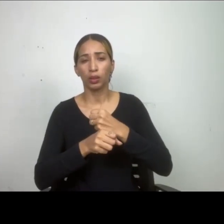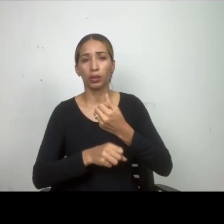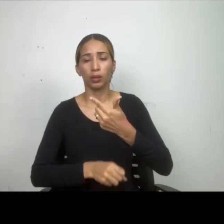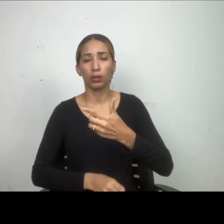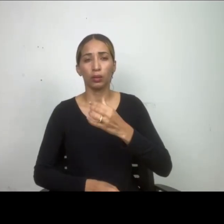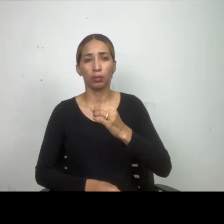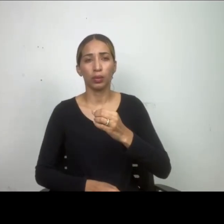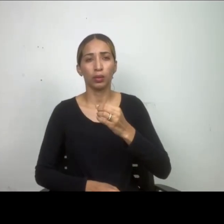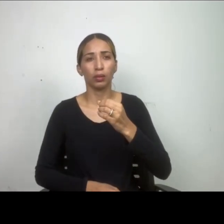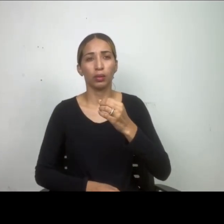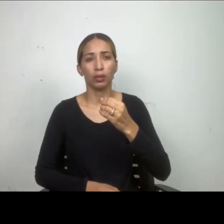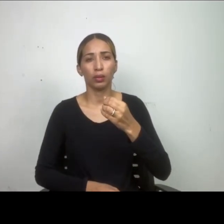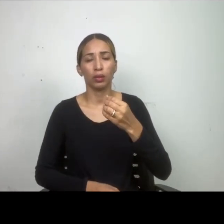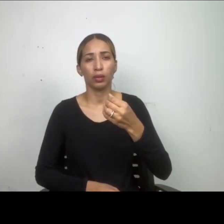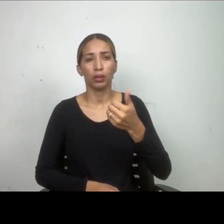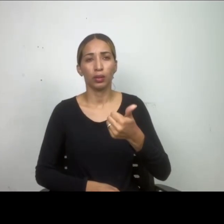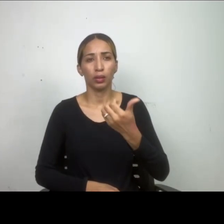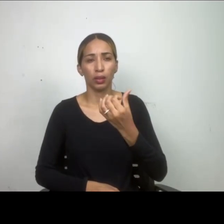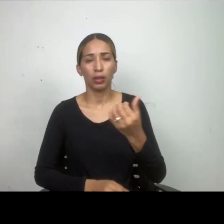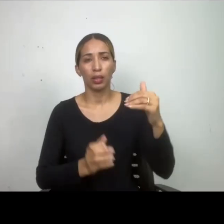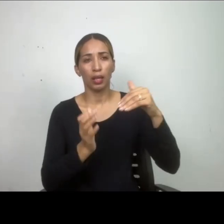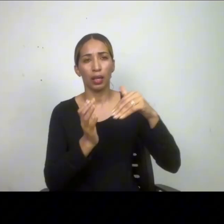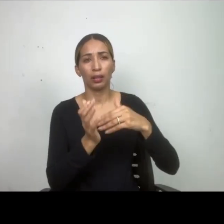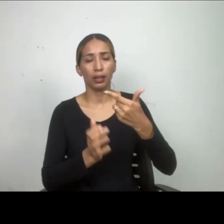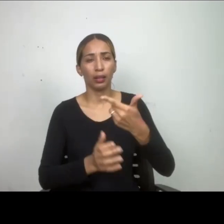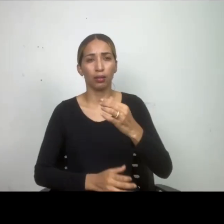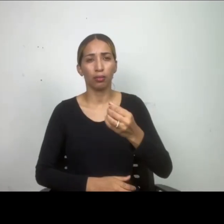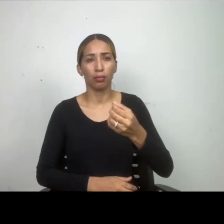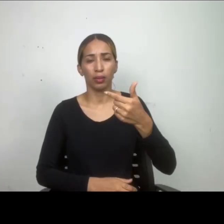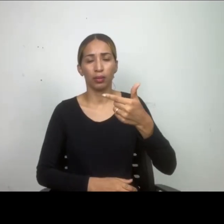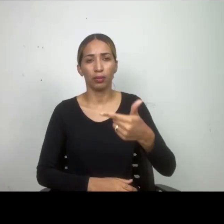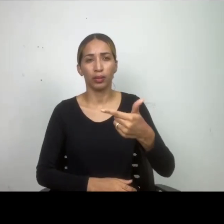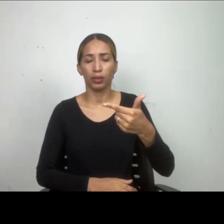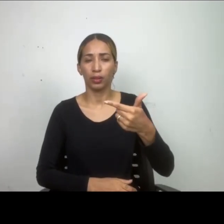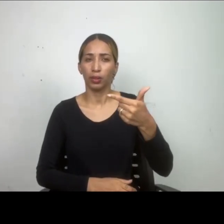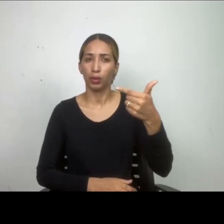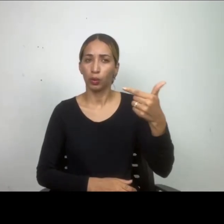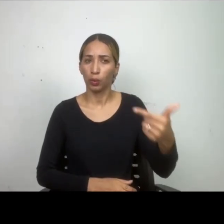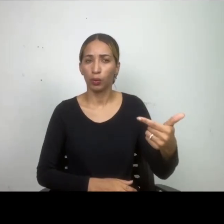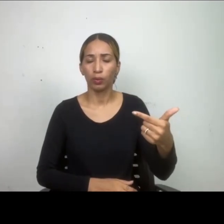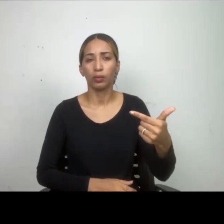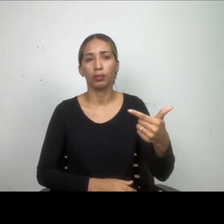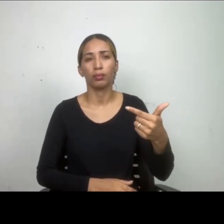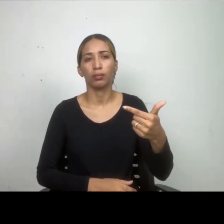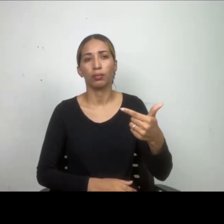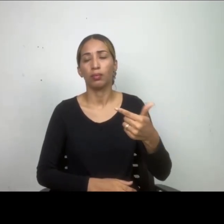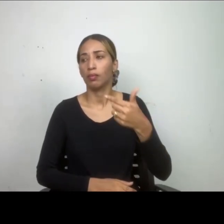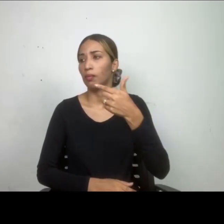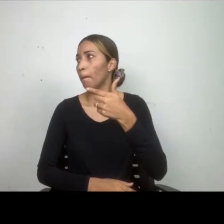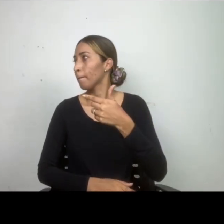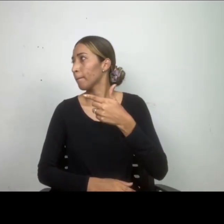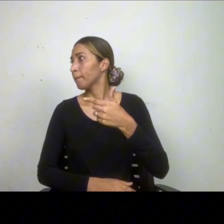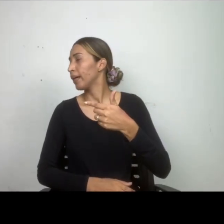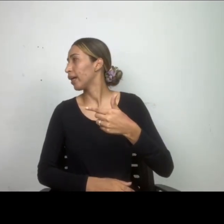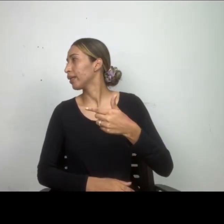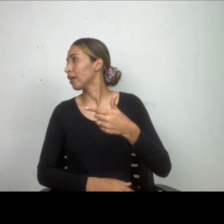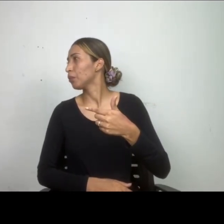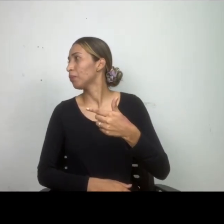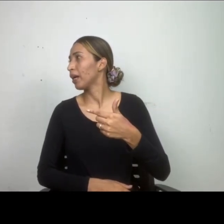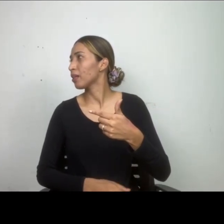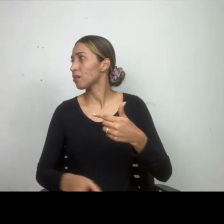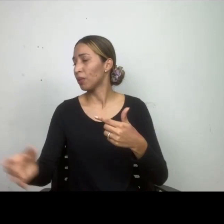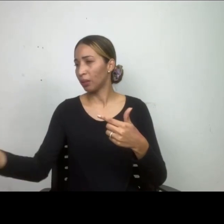delas, 33, né, foram publicadas em 2016 e 2022, 24 foram publicadas